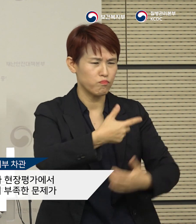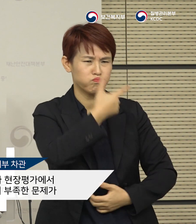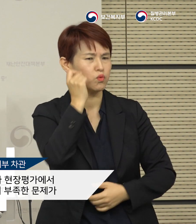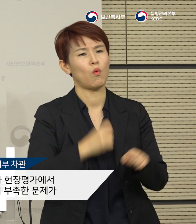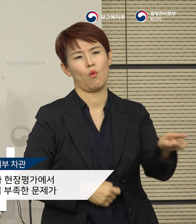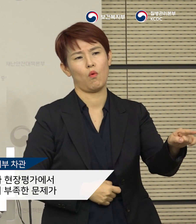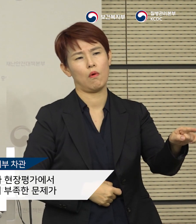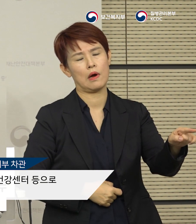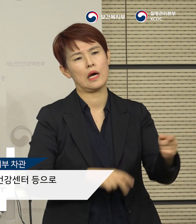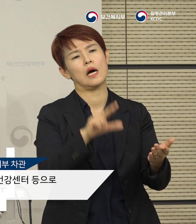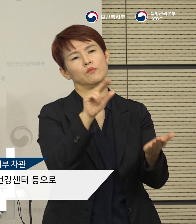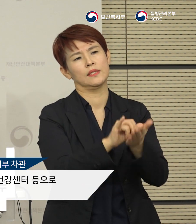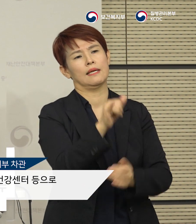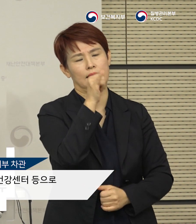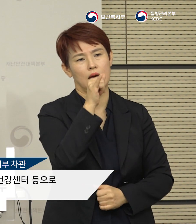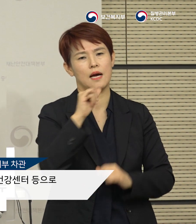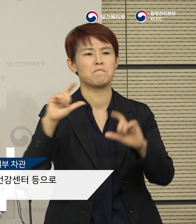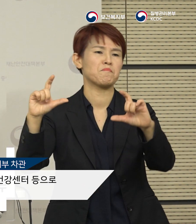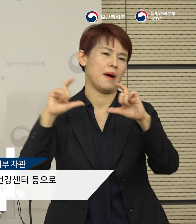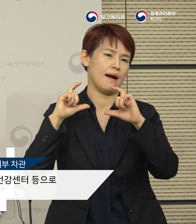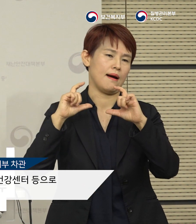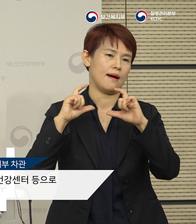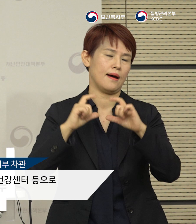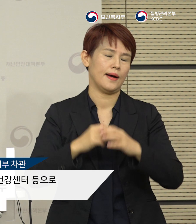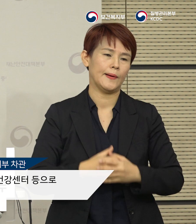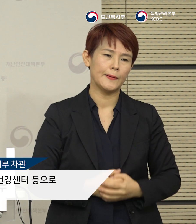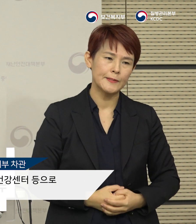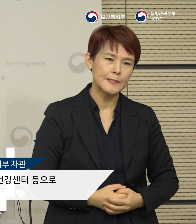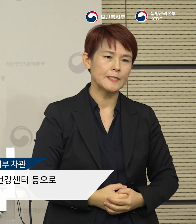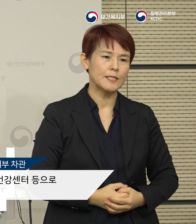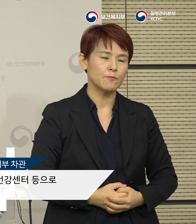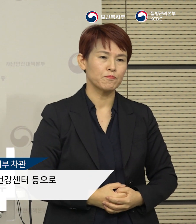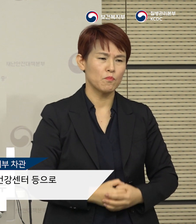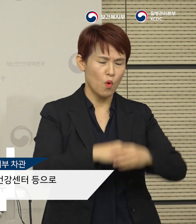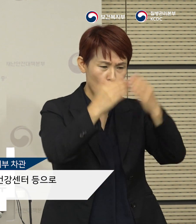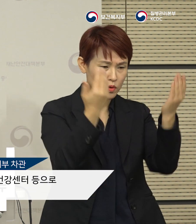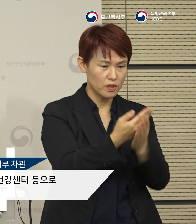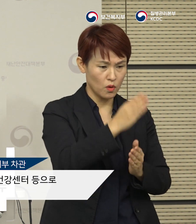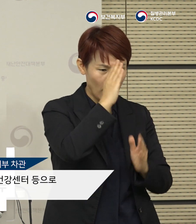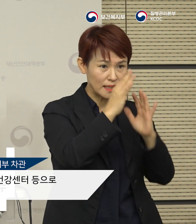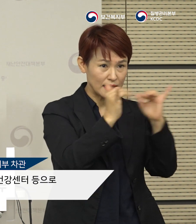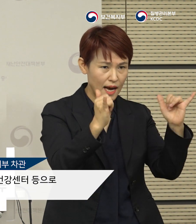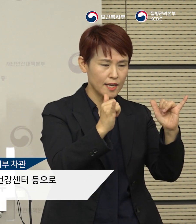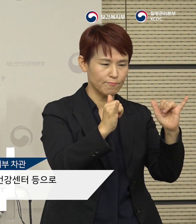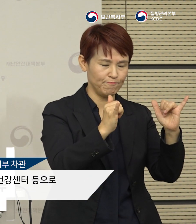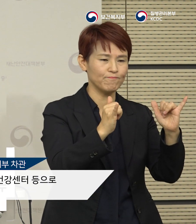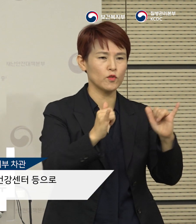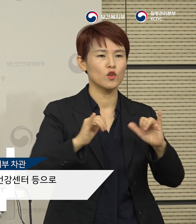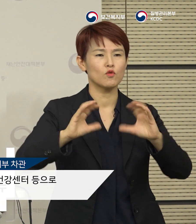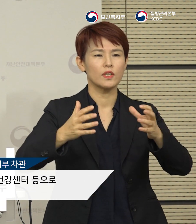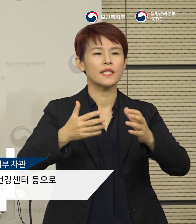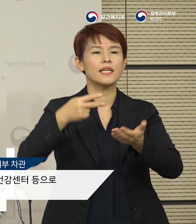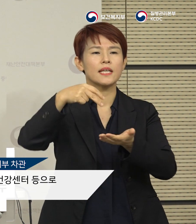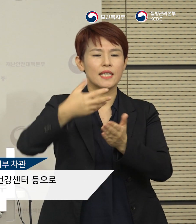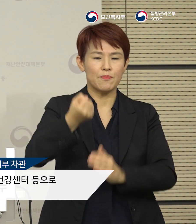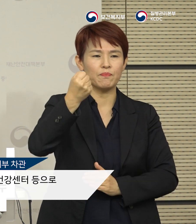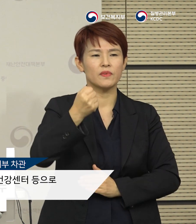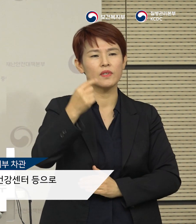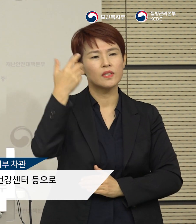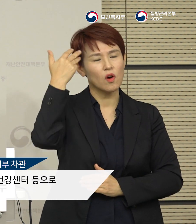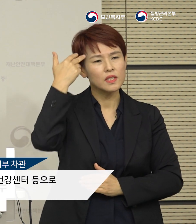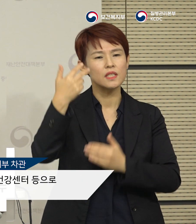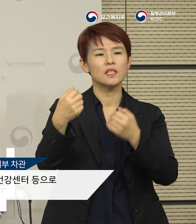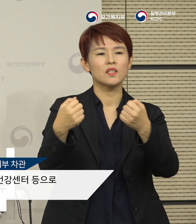부족한 문제가 평가 결과로 지적됨에 따라 모든 환자를 국립정신건강센터 등으로